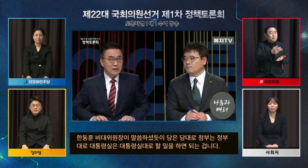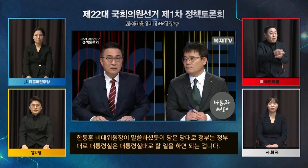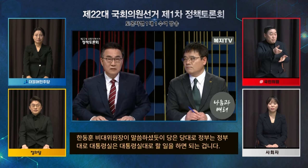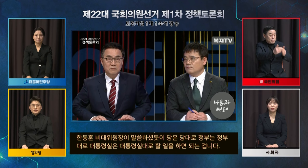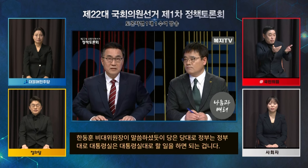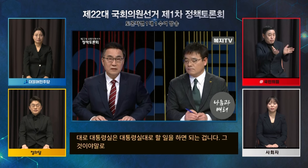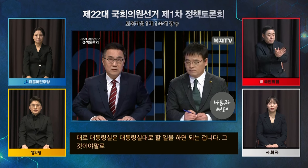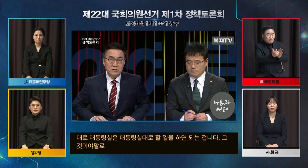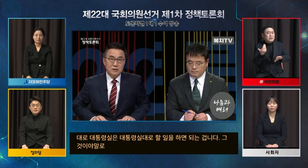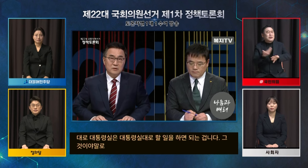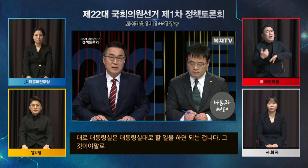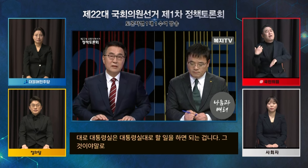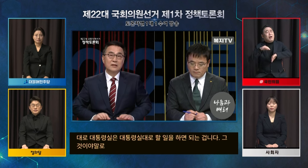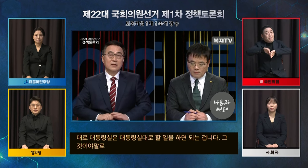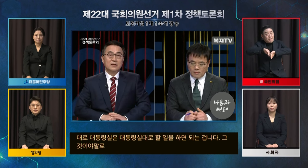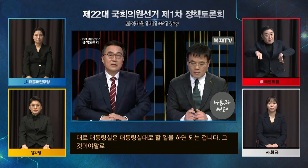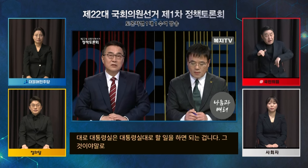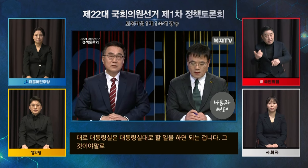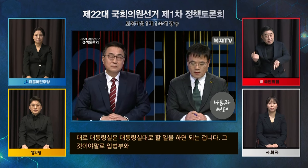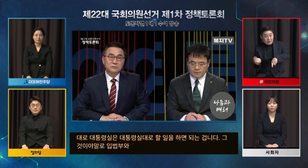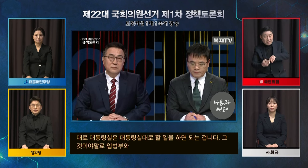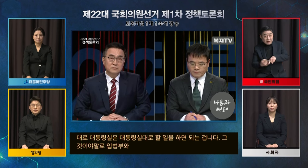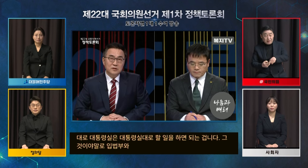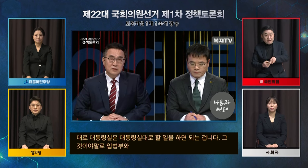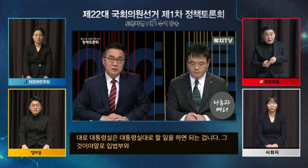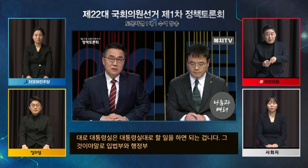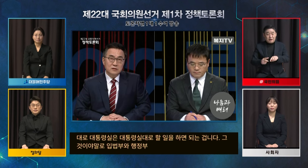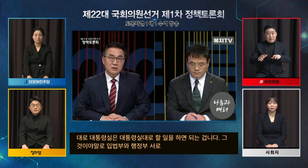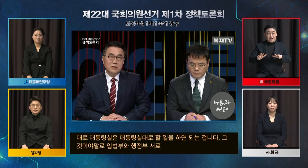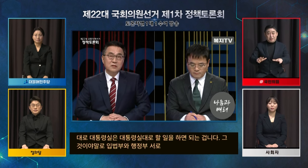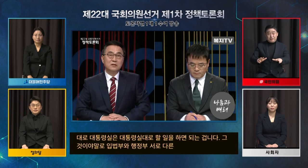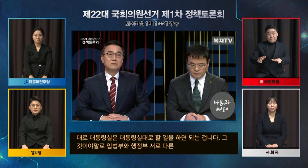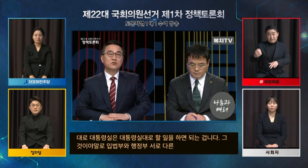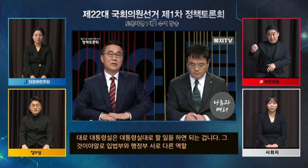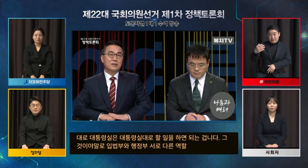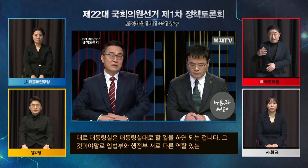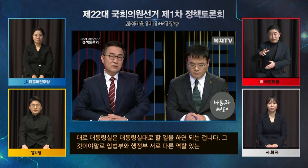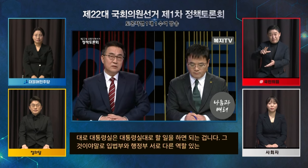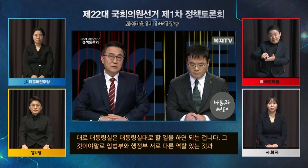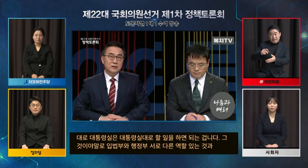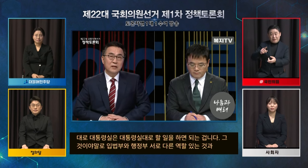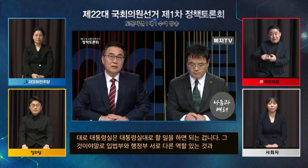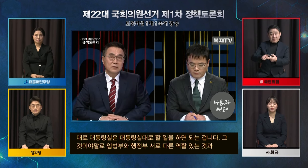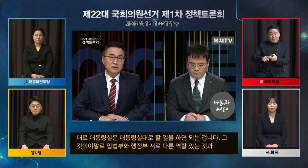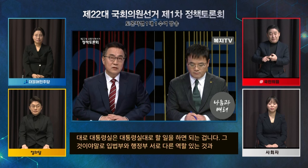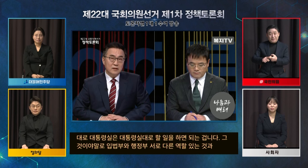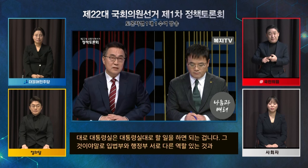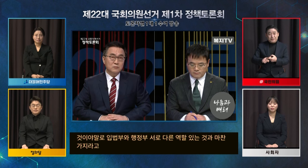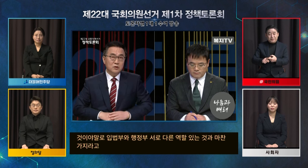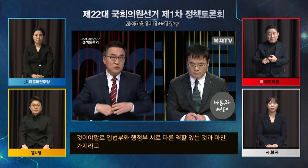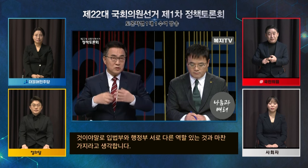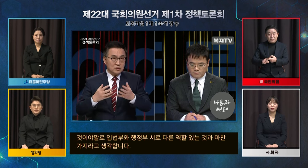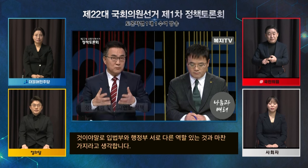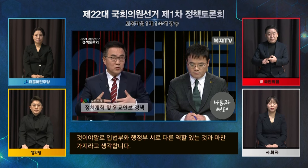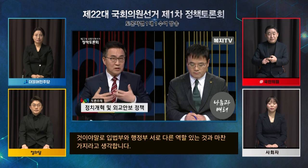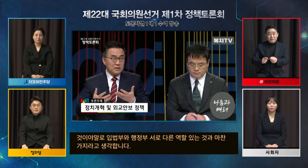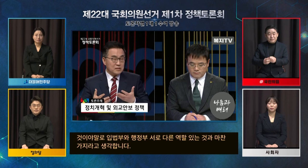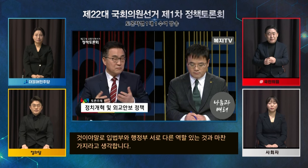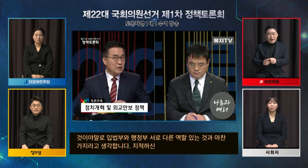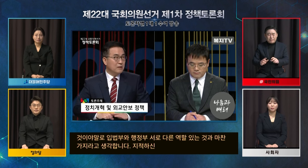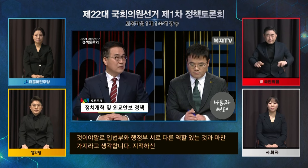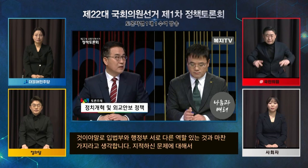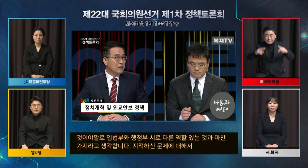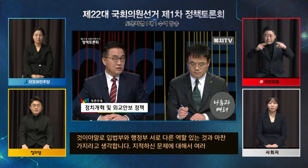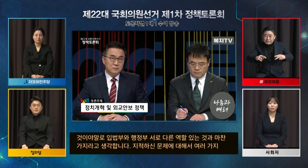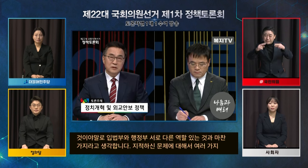서로 다른 역할이 있는 거랑 마찬가지로 생각합니다. 지금 어제 지적하신 그 문제에 대해서는 그건 여러 가지 지금 논란이